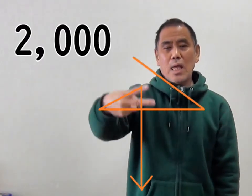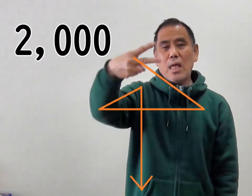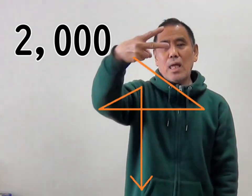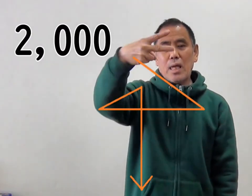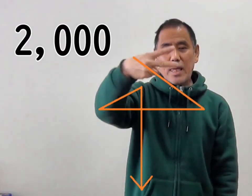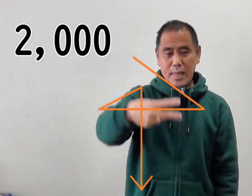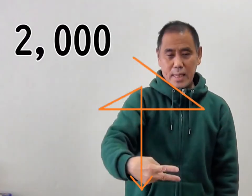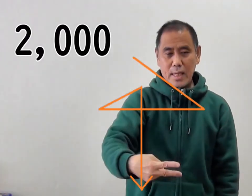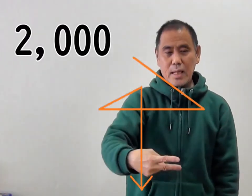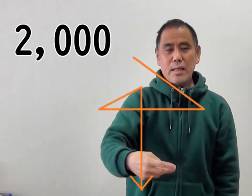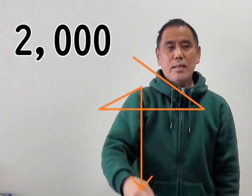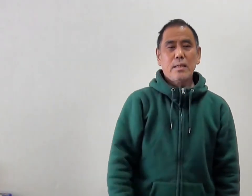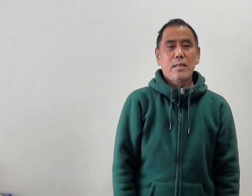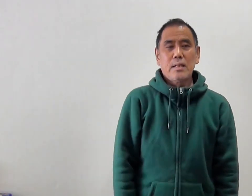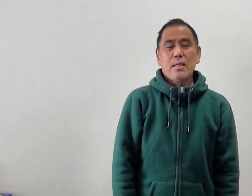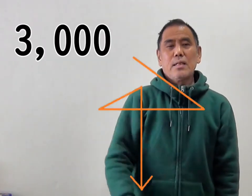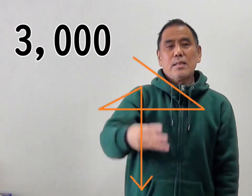二千、